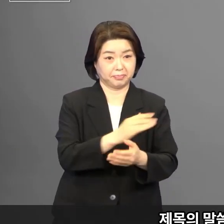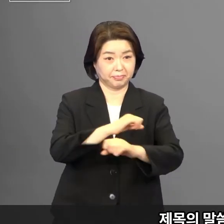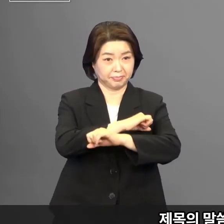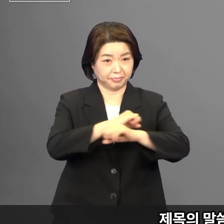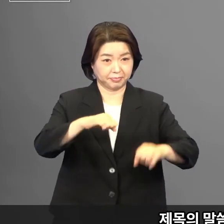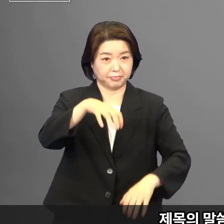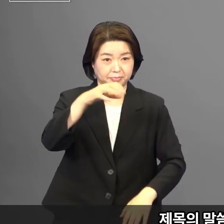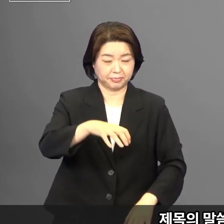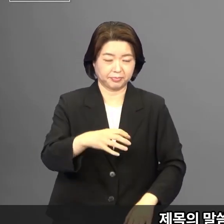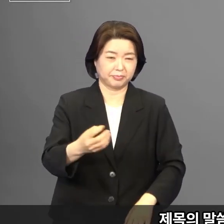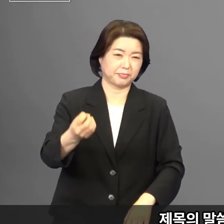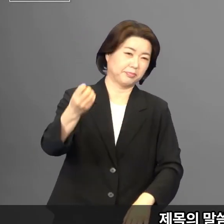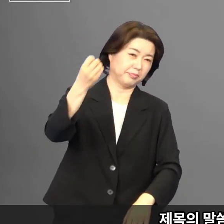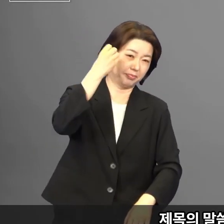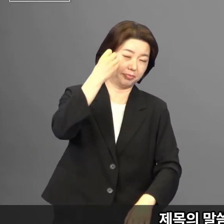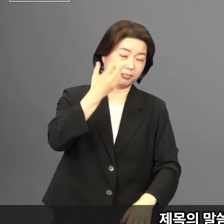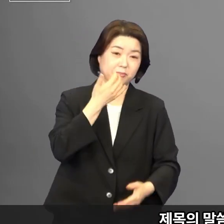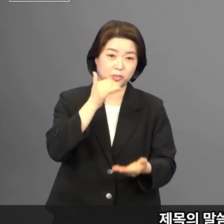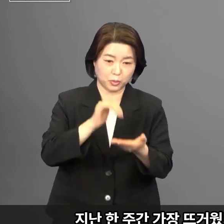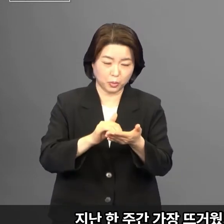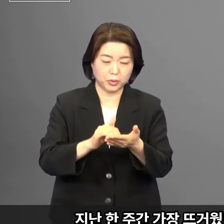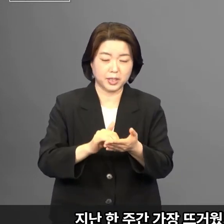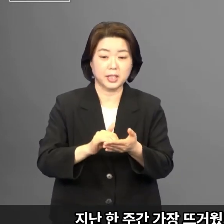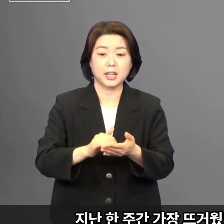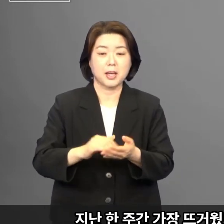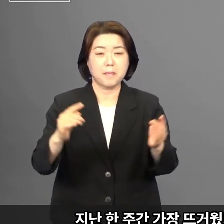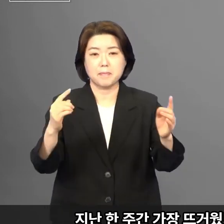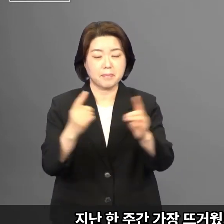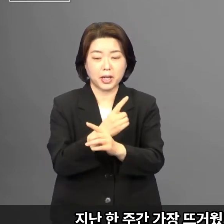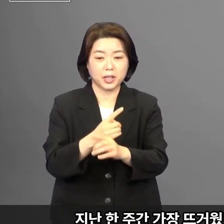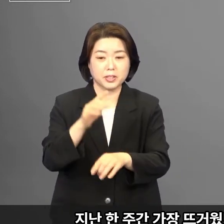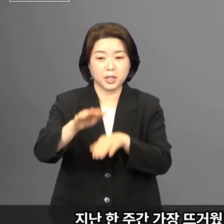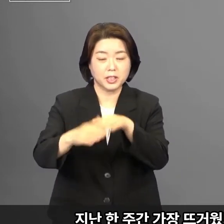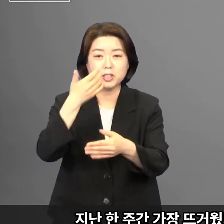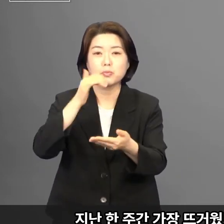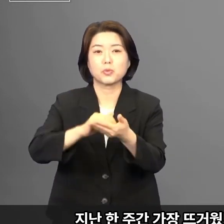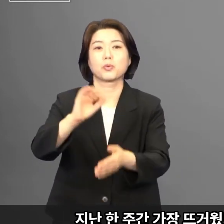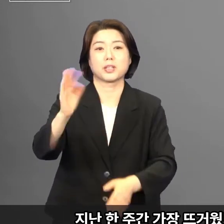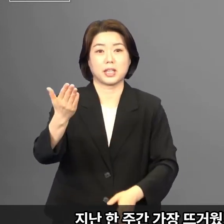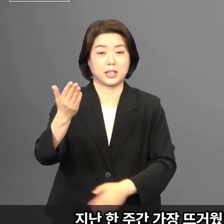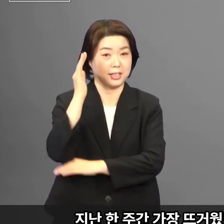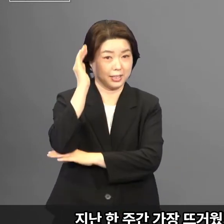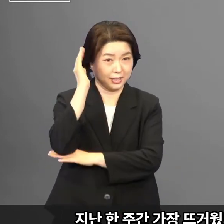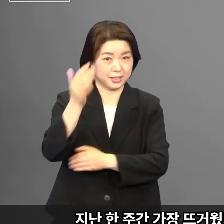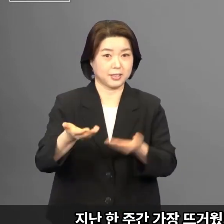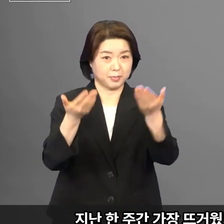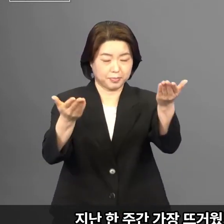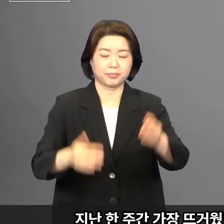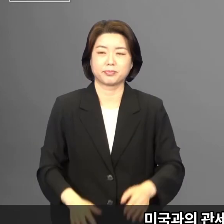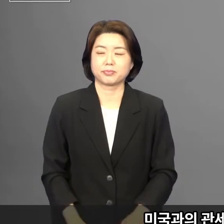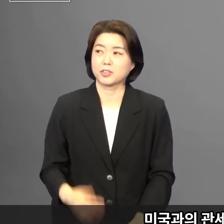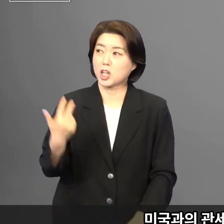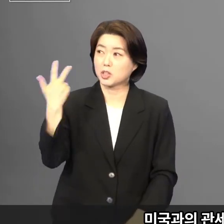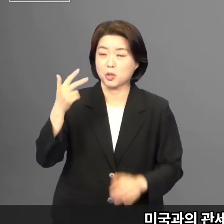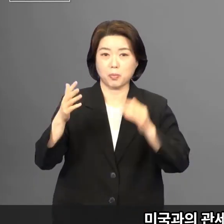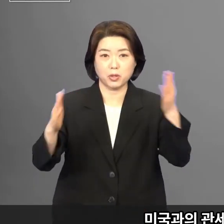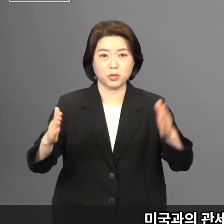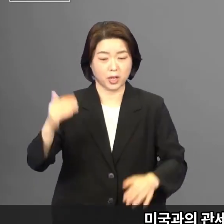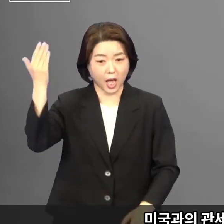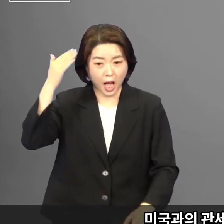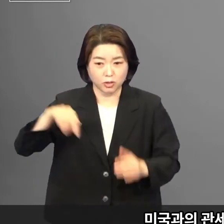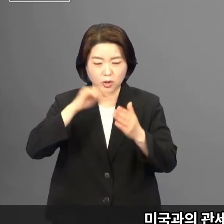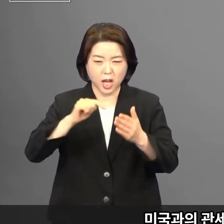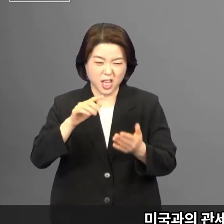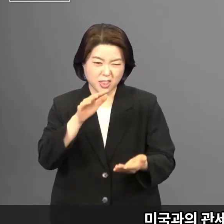제목의 말씀을 나누겠습니다. 지난 한 주간 가장 뜨거웠던 한국 사회에 이슈가 있었다면 미국과의